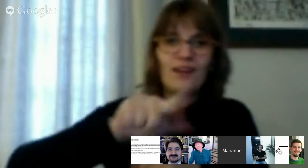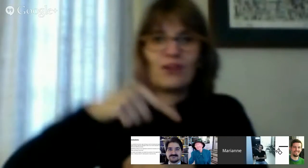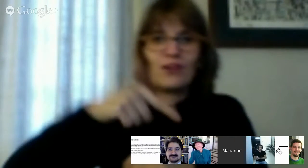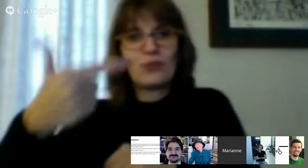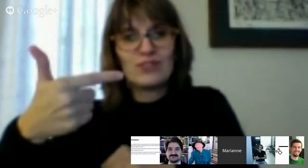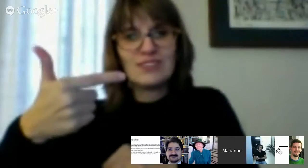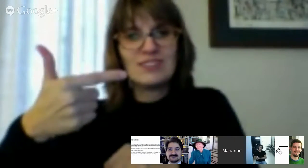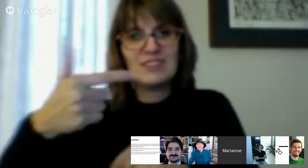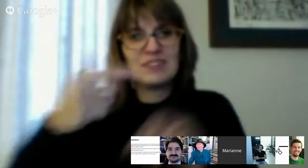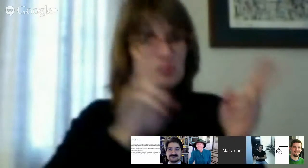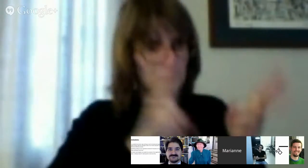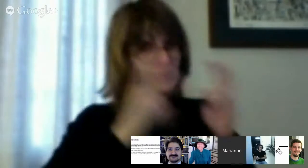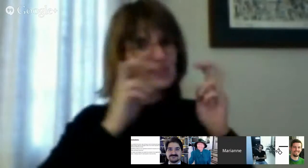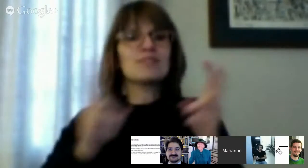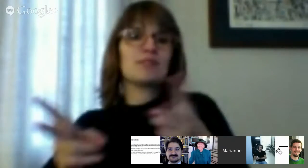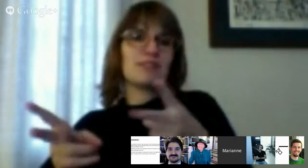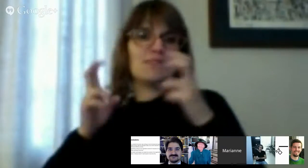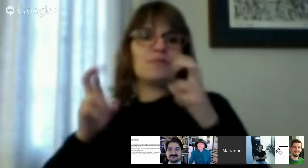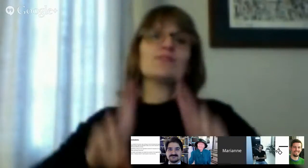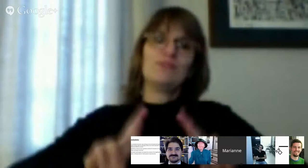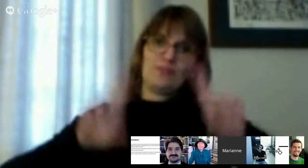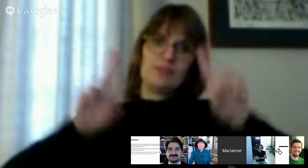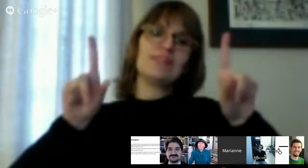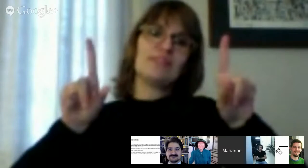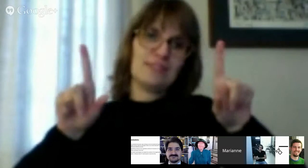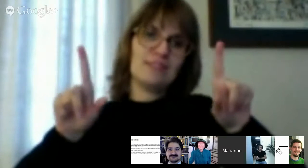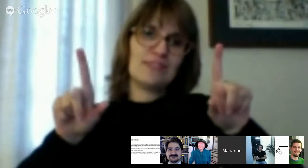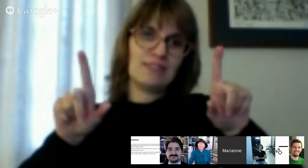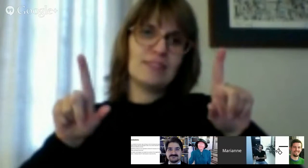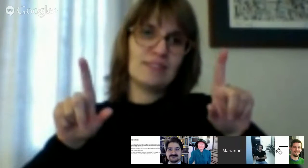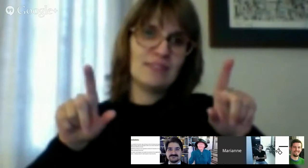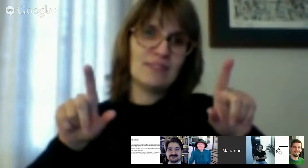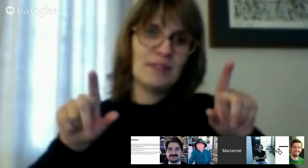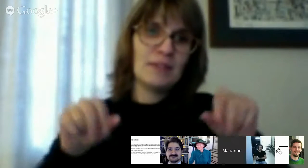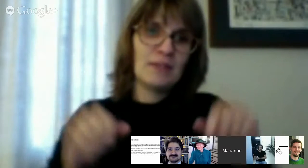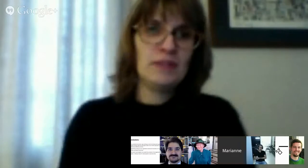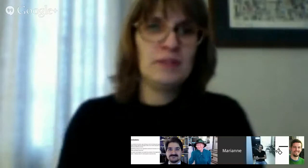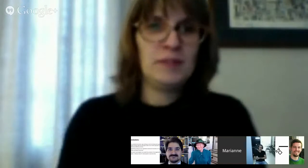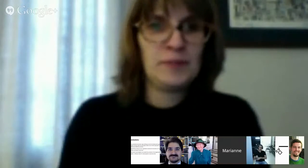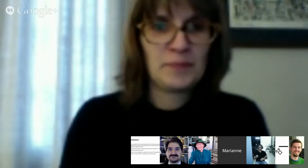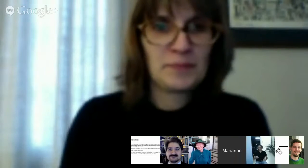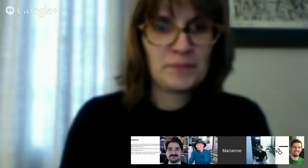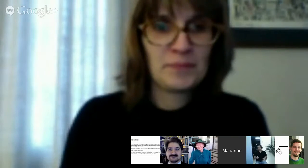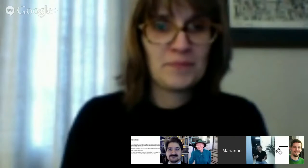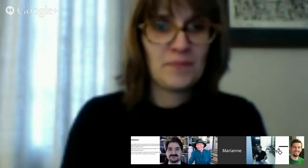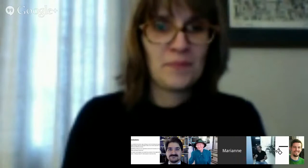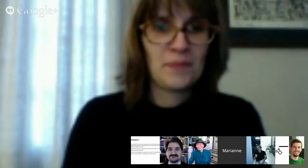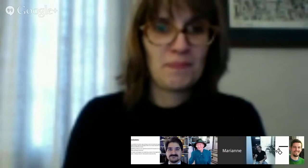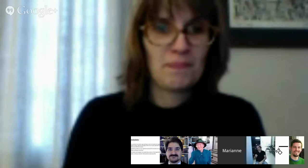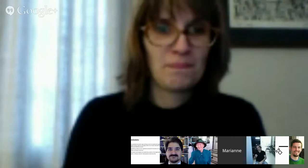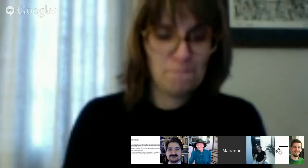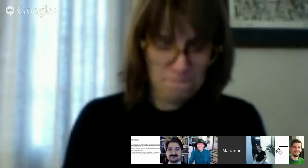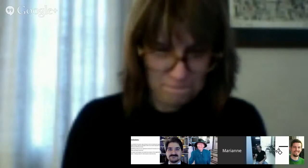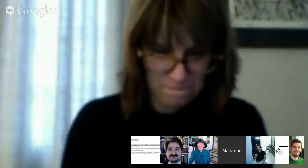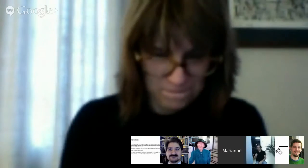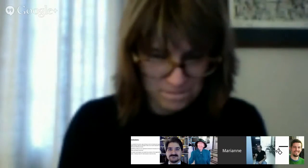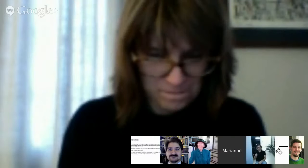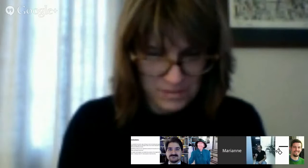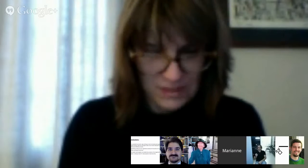aprenderam muito. E percebemos a diferença na escrita de uma L1 e de uma L2